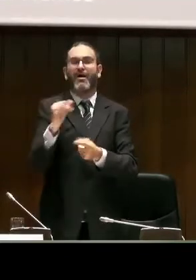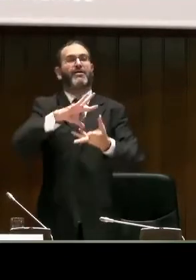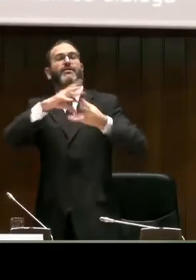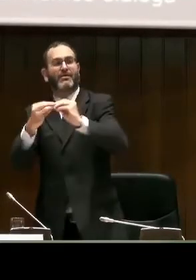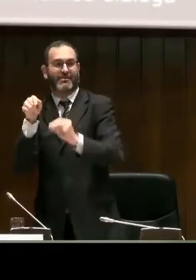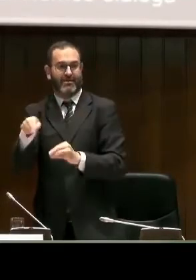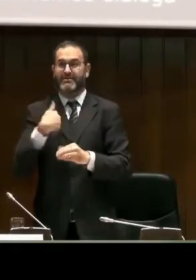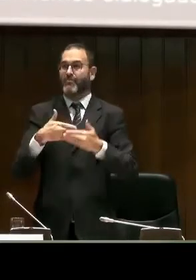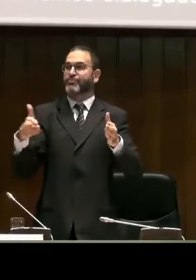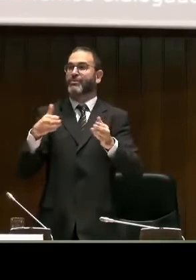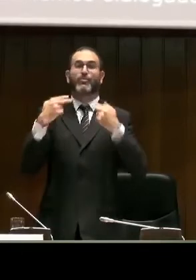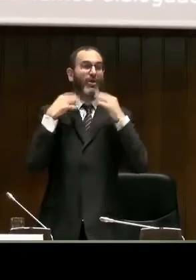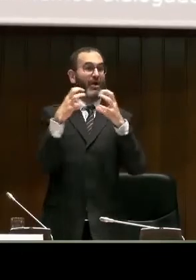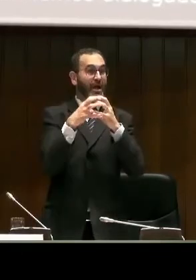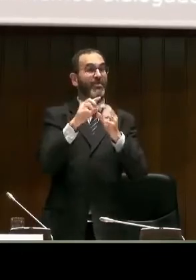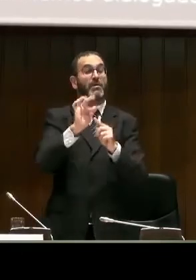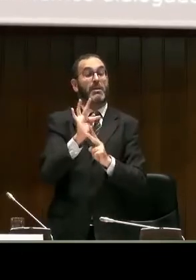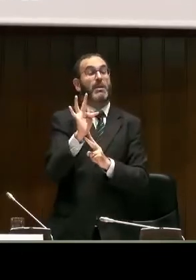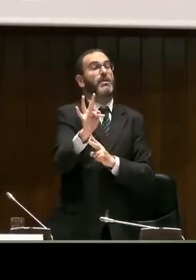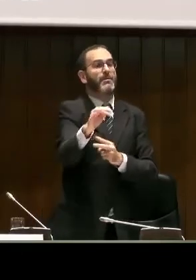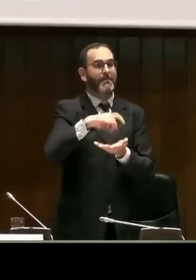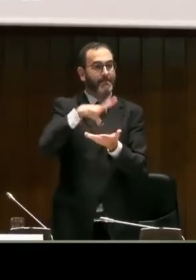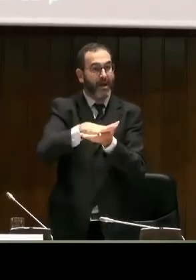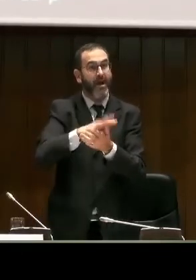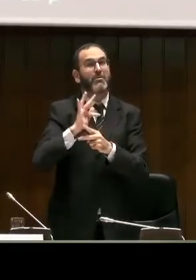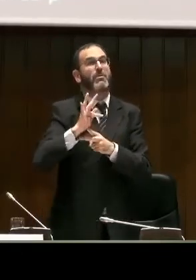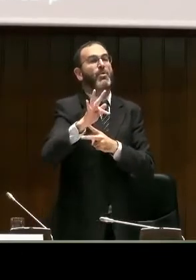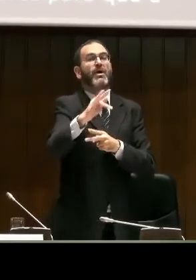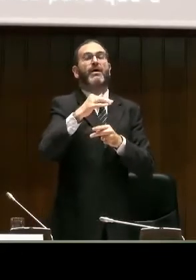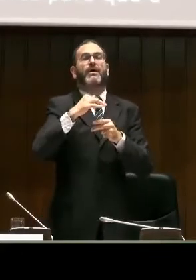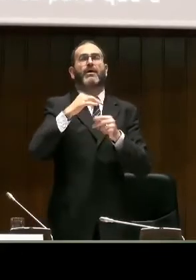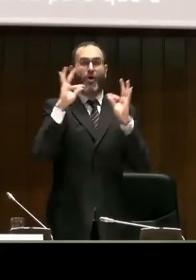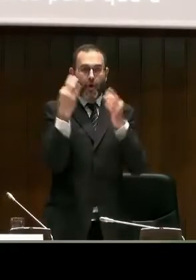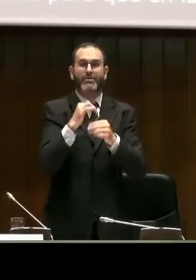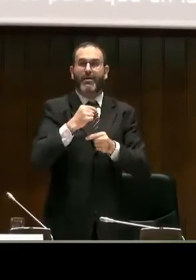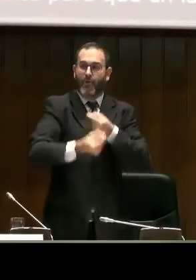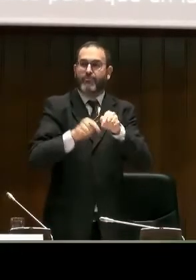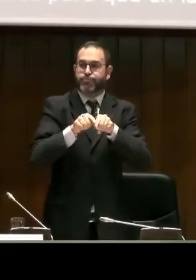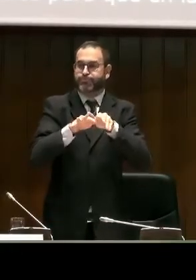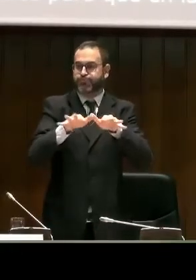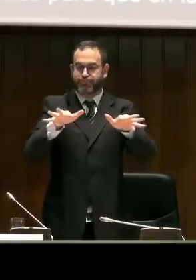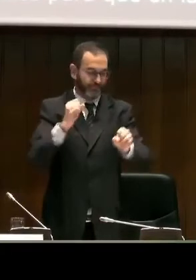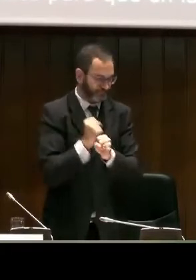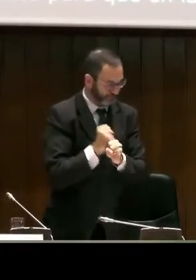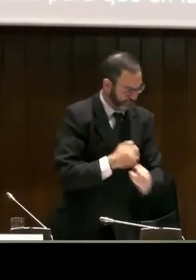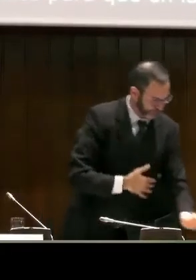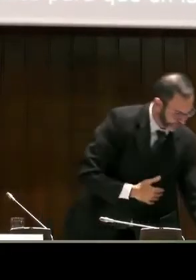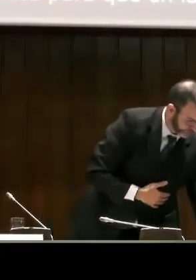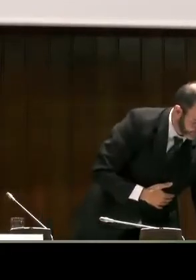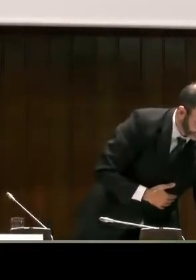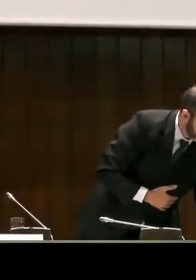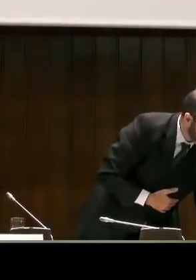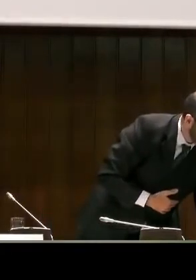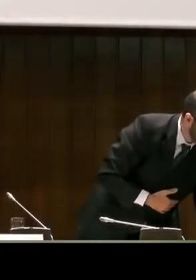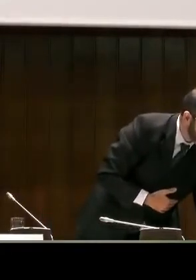sus administraciones de forma completamente accesible. Hemos empezado con la Diputación de Granada, la siguiente va a ser la de Málaga y posteriormente la de Córdoba